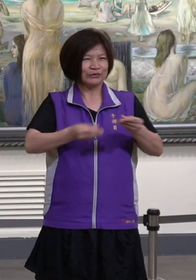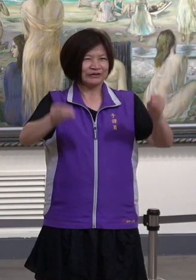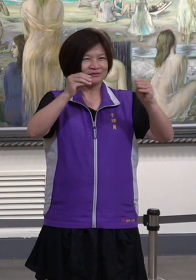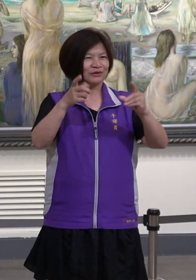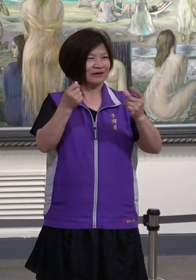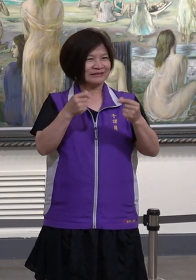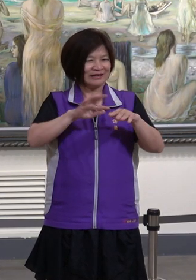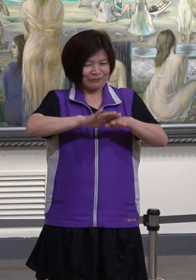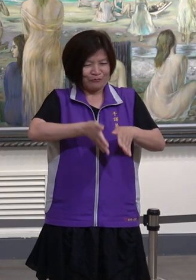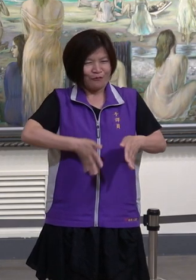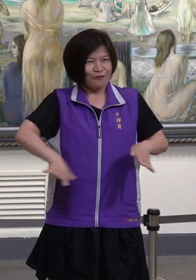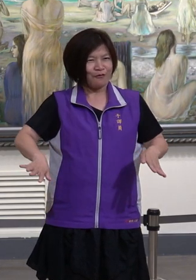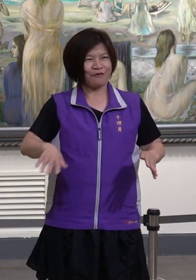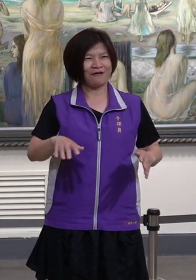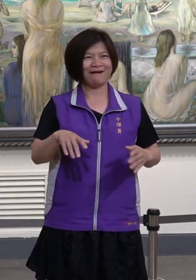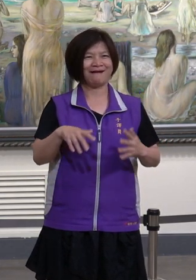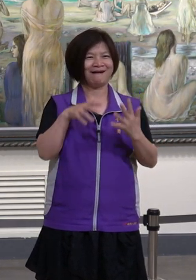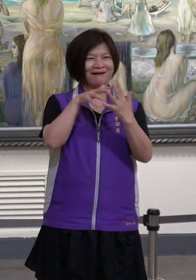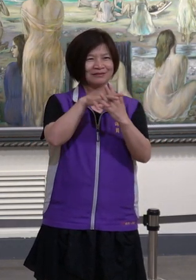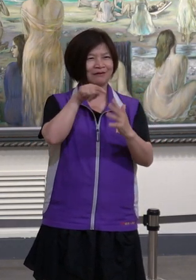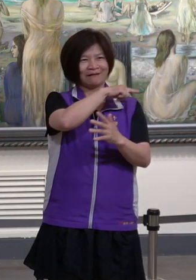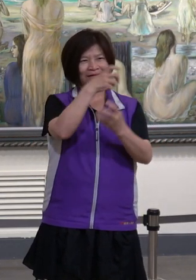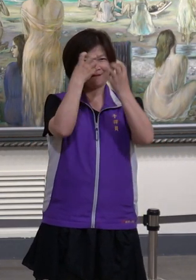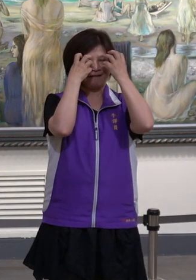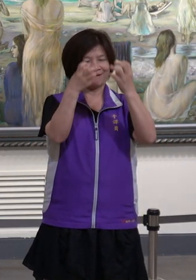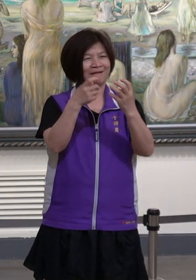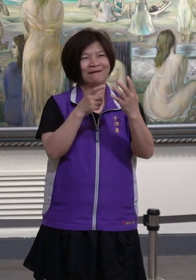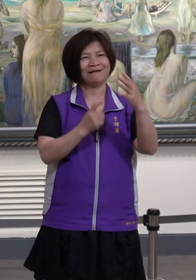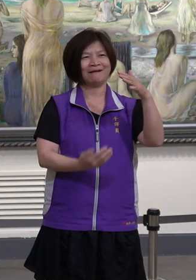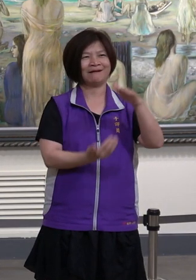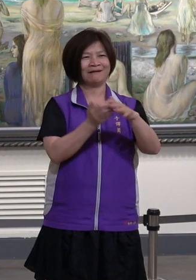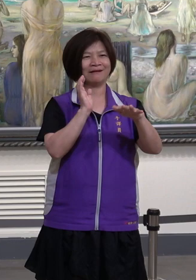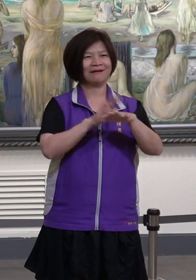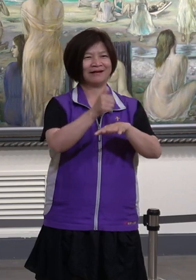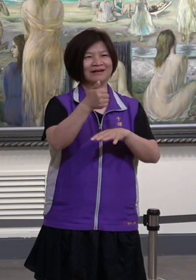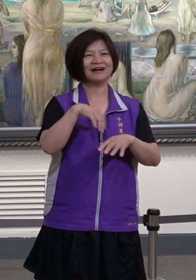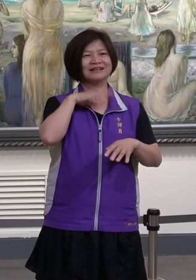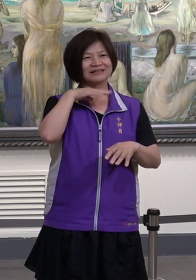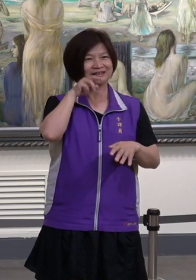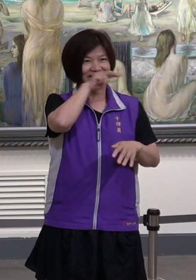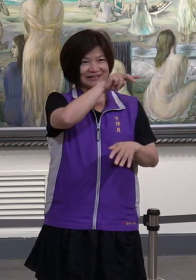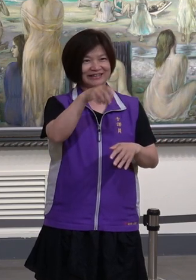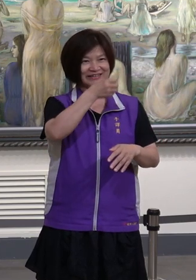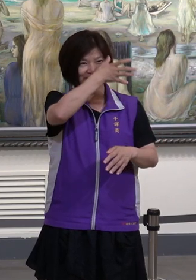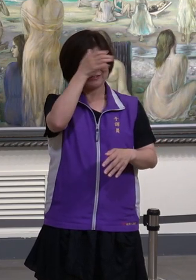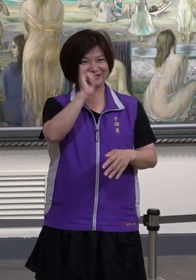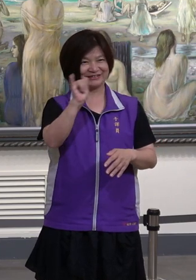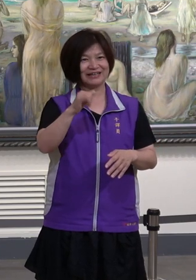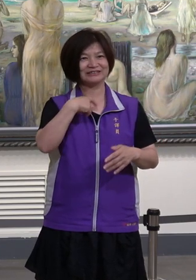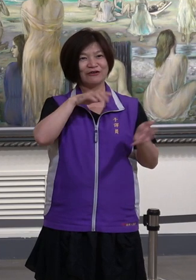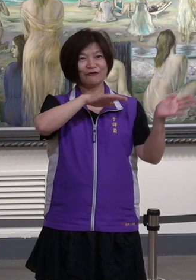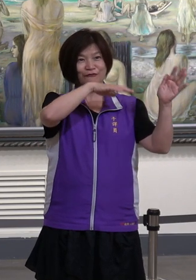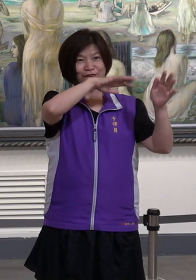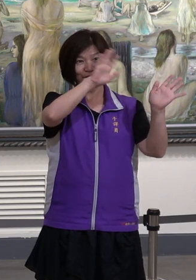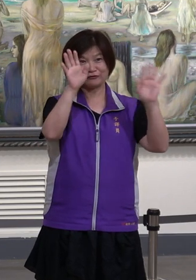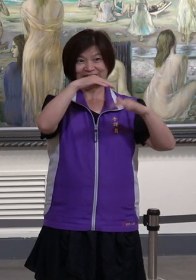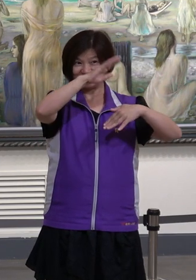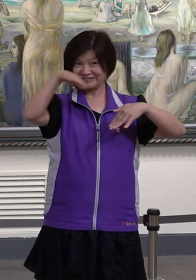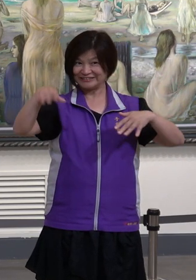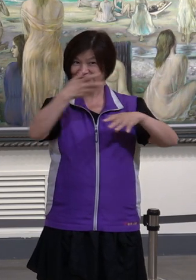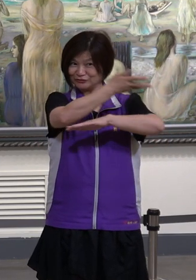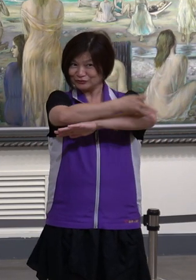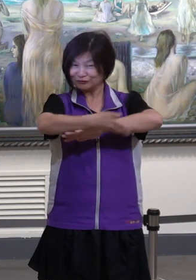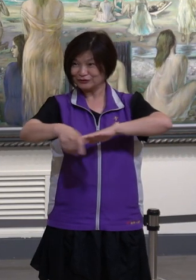纱。在神乎其技哦，所以少女系列看了也非常感动哦。那风景系列当然，